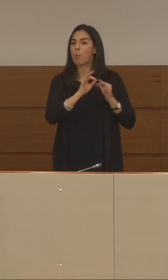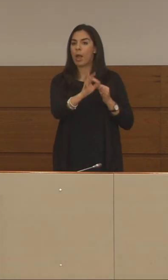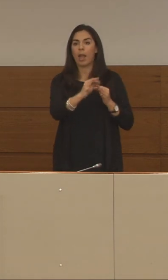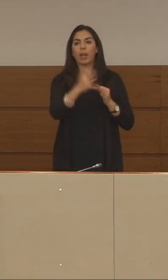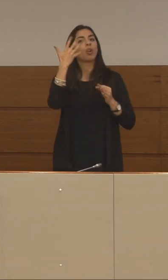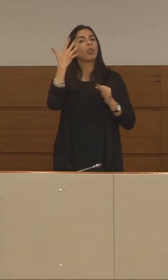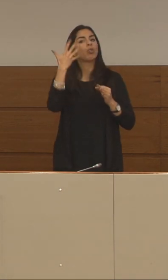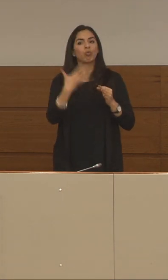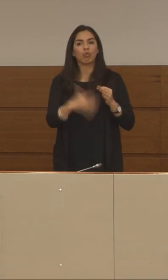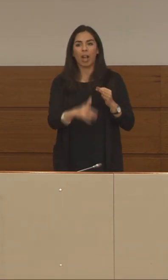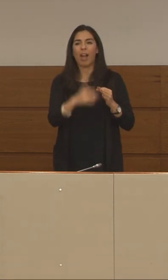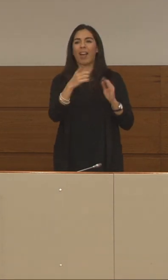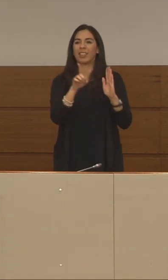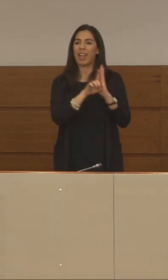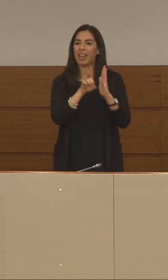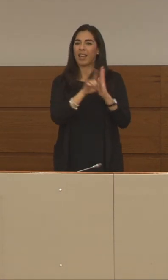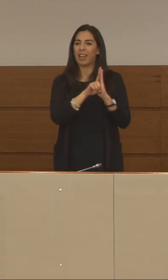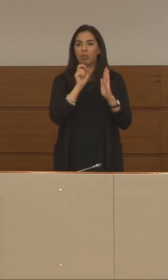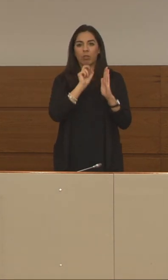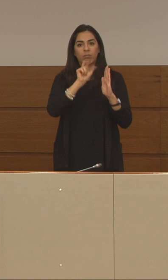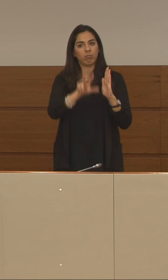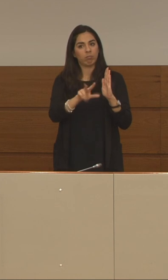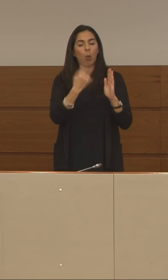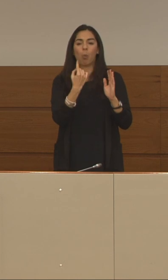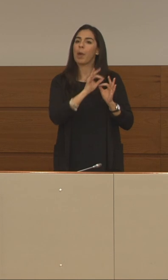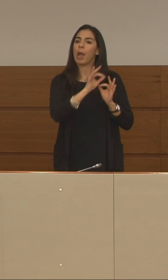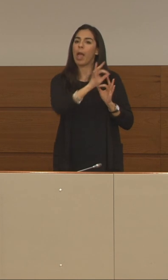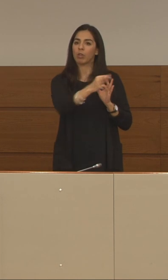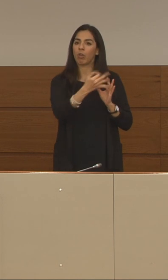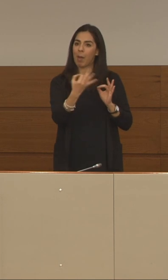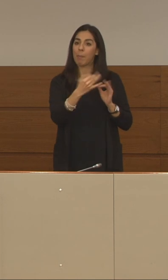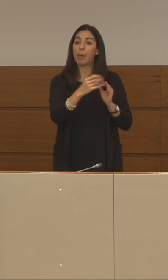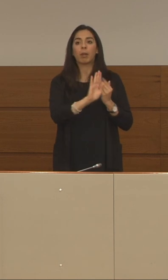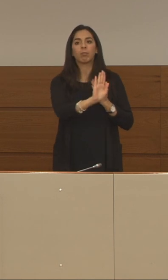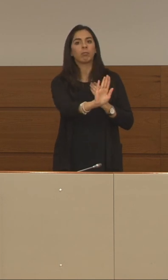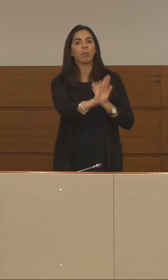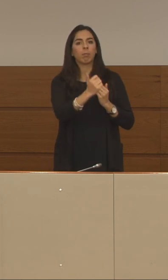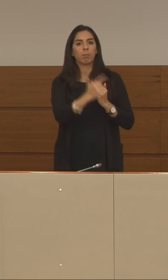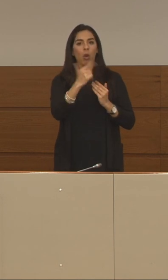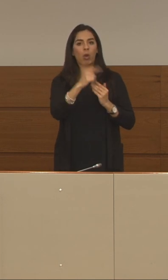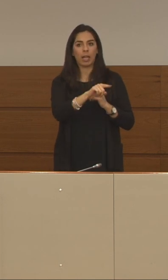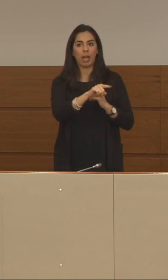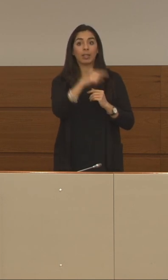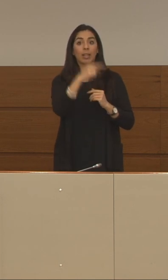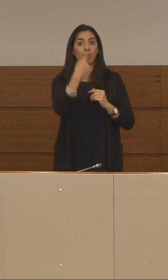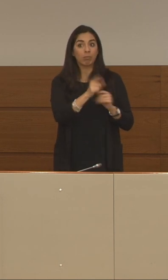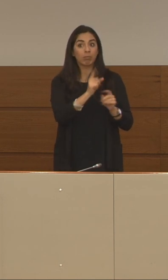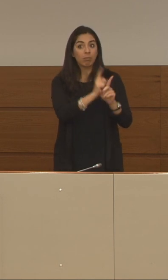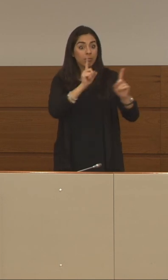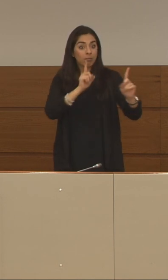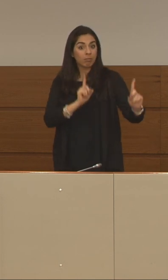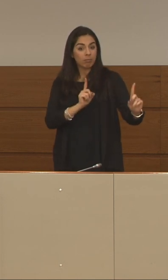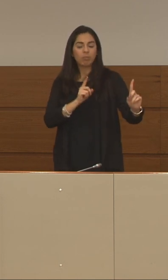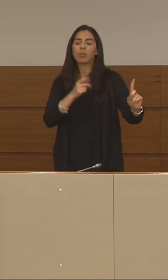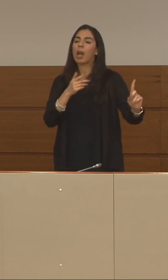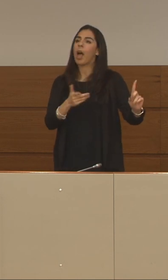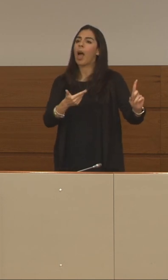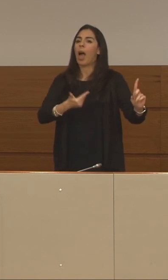m la distanza che è stata codificata come principale criterio per la prevenzione e il contenimento